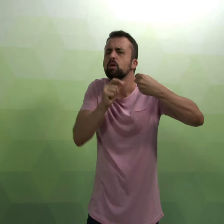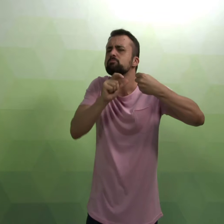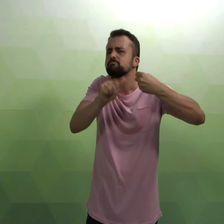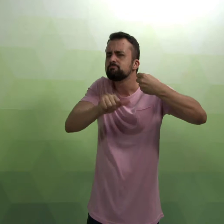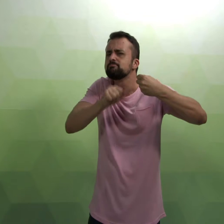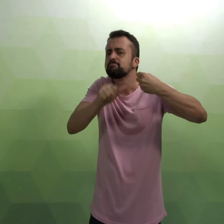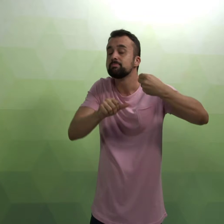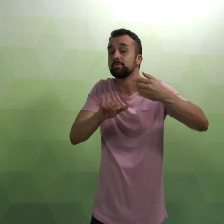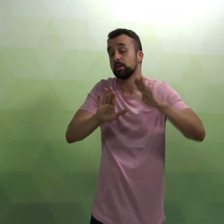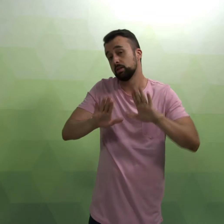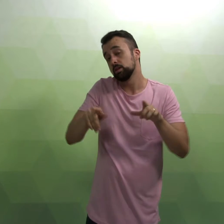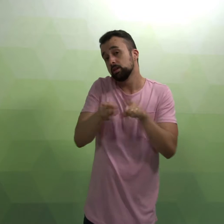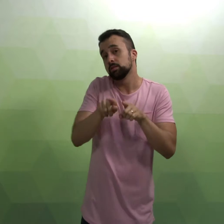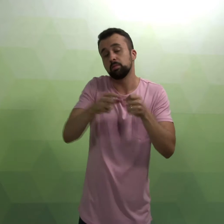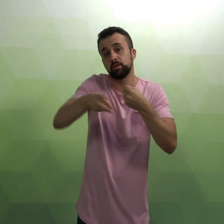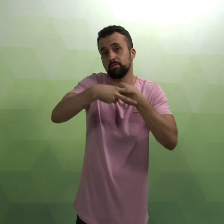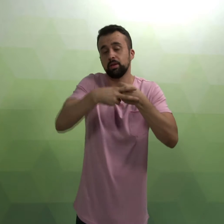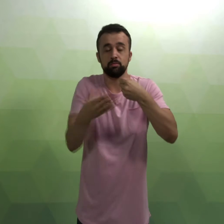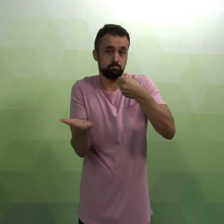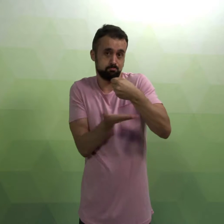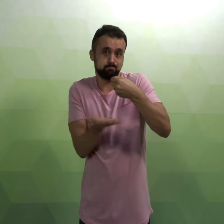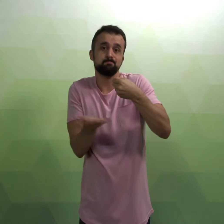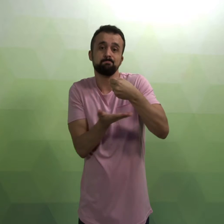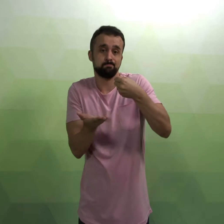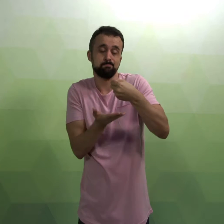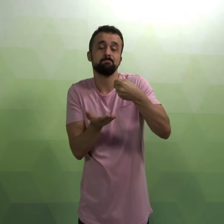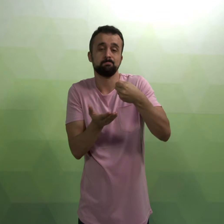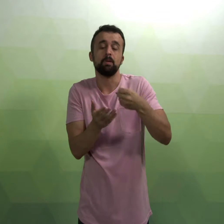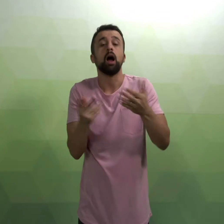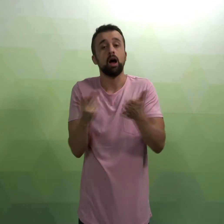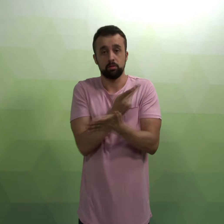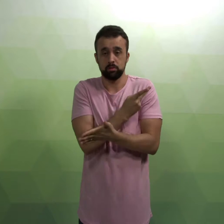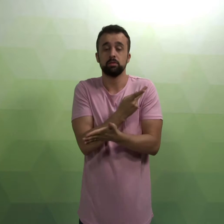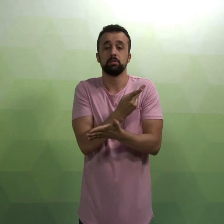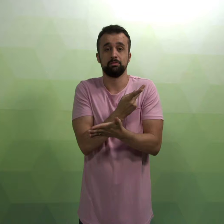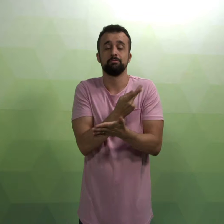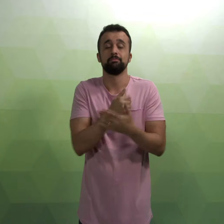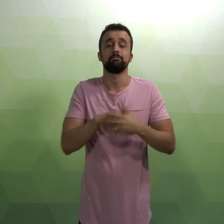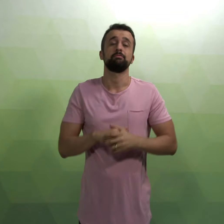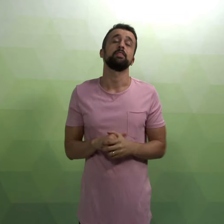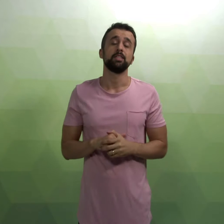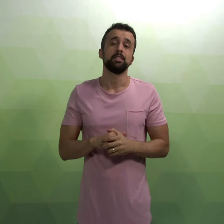tímida, mas também se vêem verbos na sua forma básica,